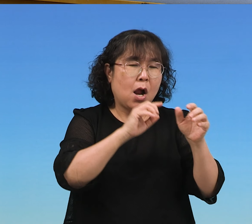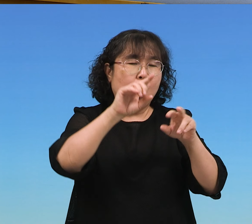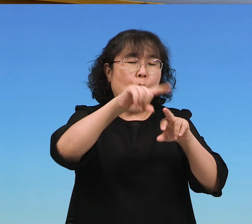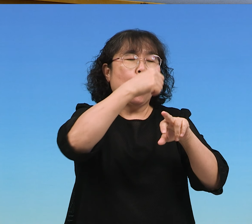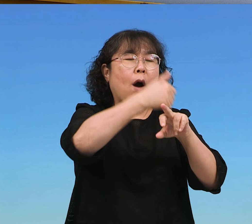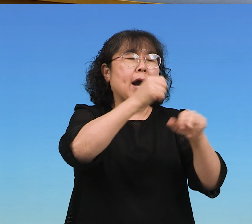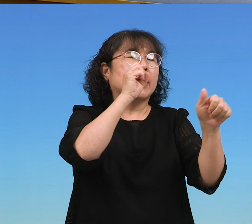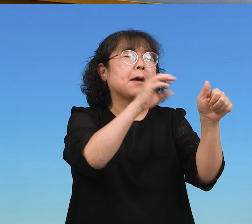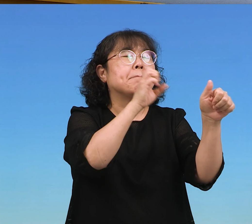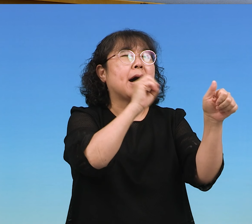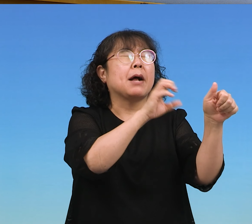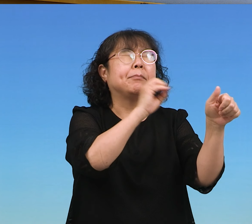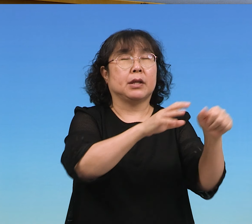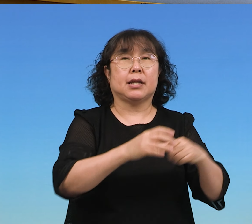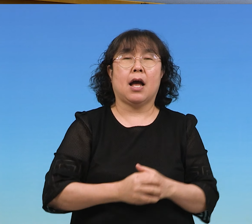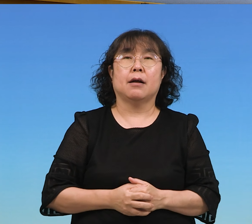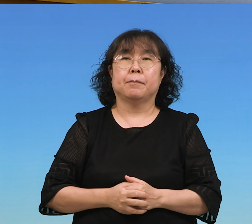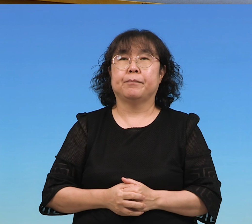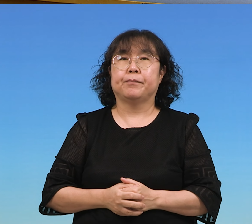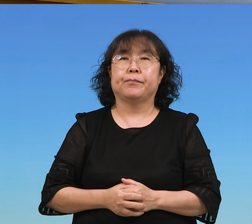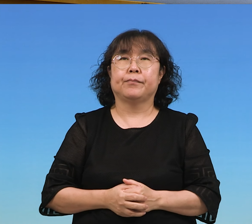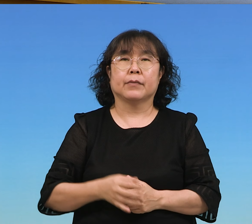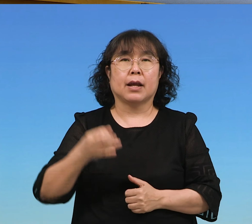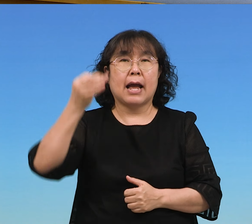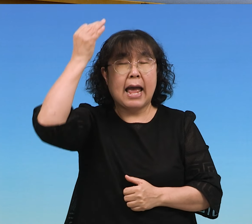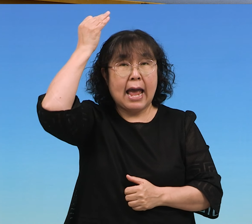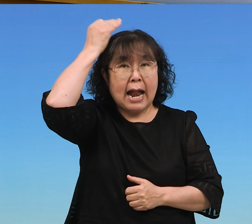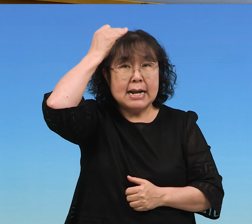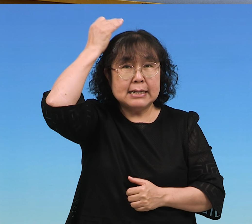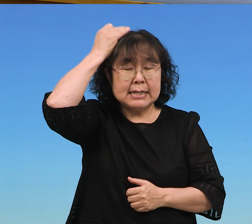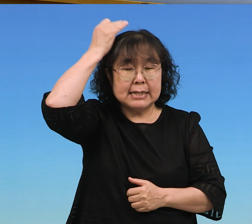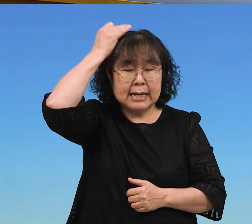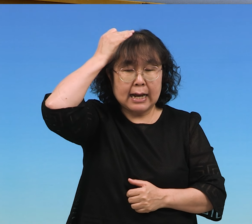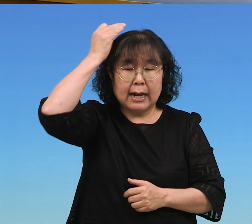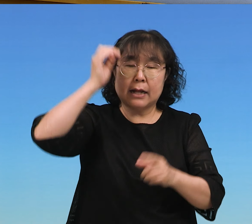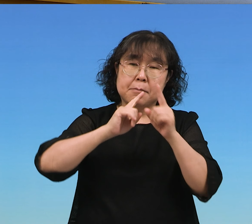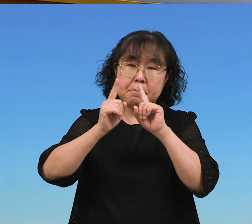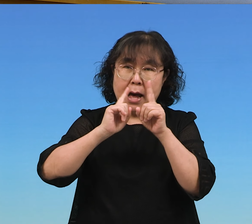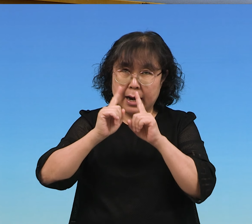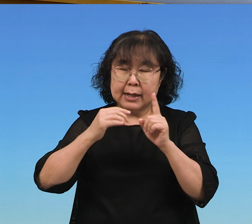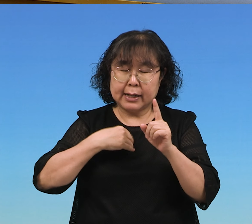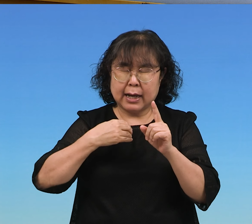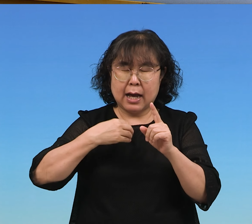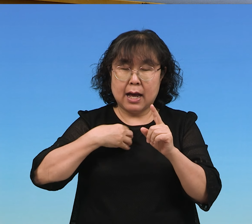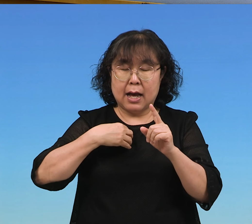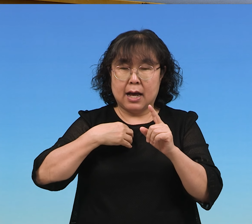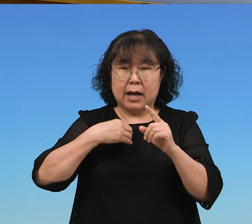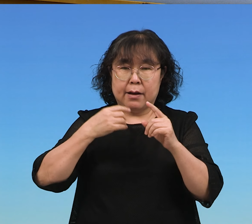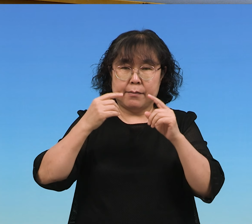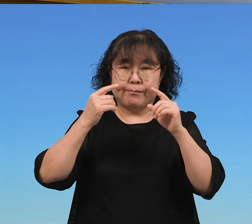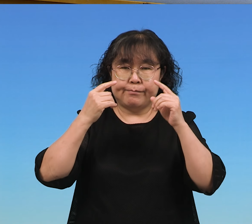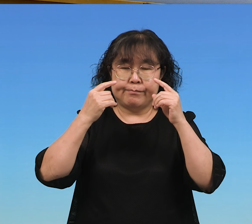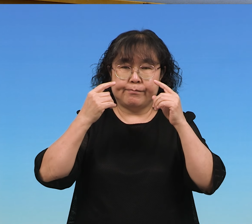하는지라. 저는요 여기 나오는 오직 이스라엘 선지자 엘리사가라는 이 말에 제가 주목을